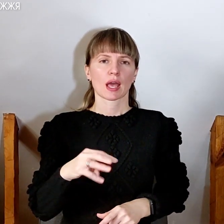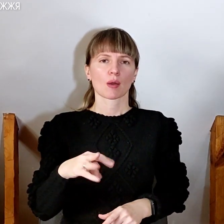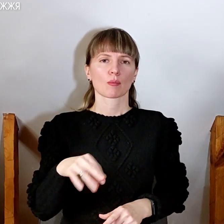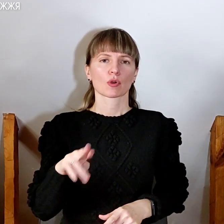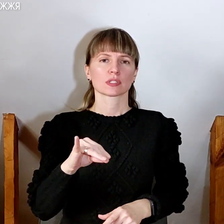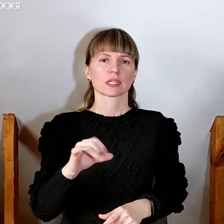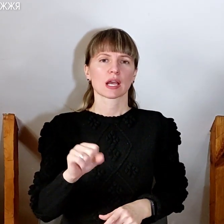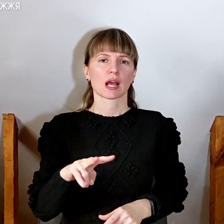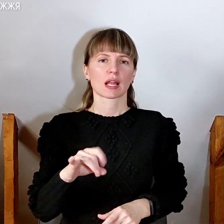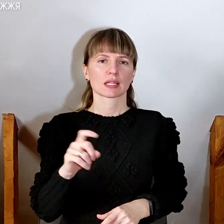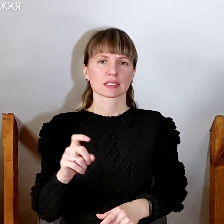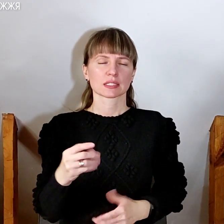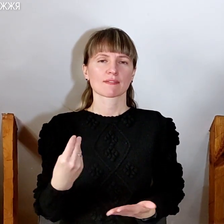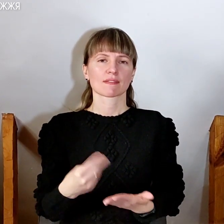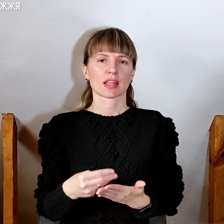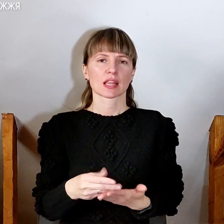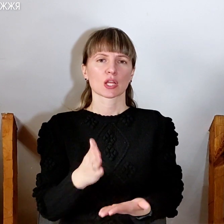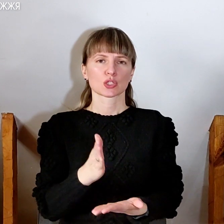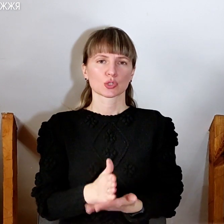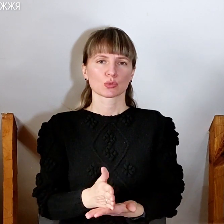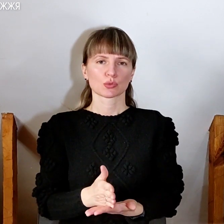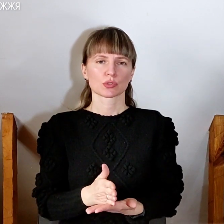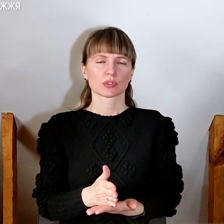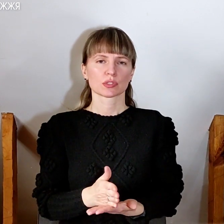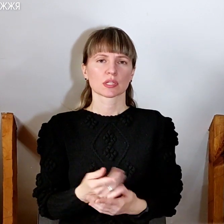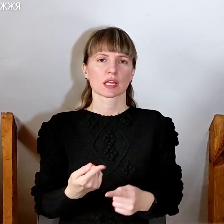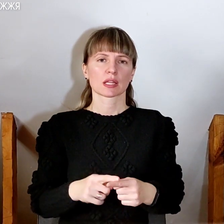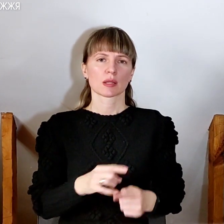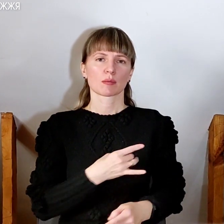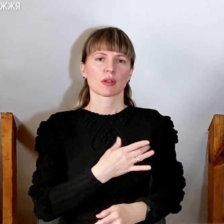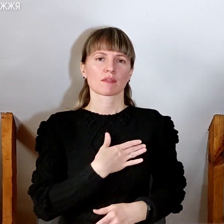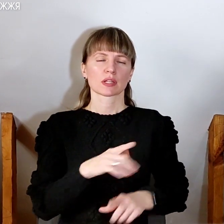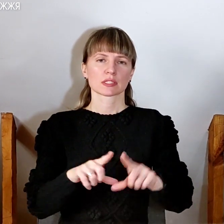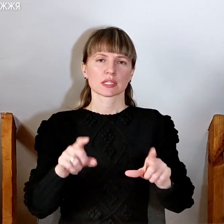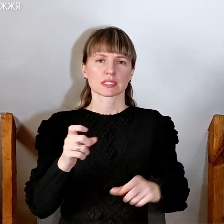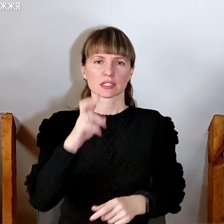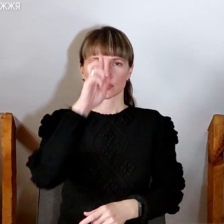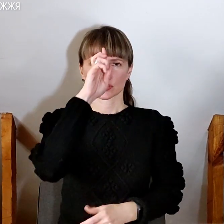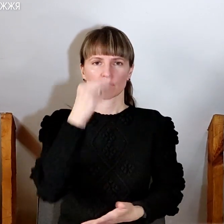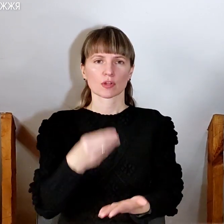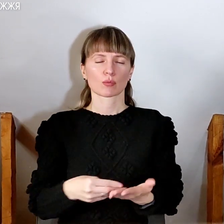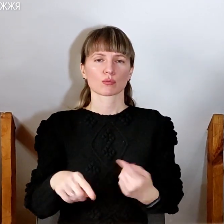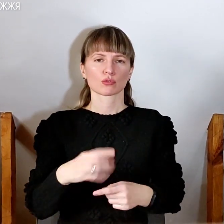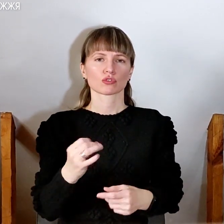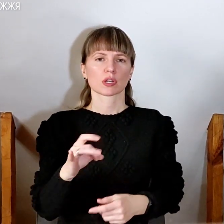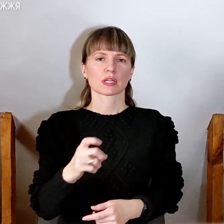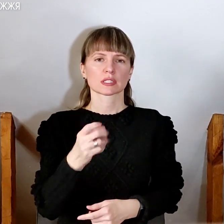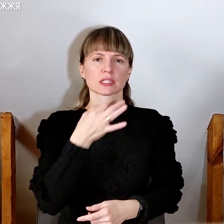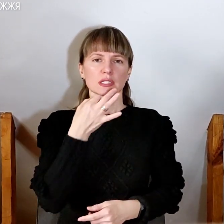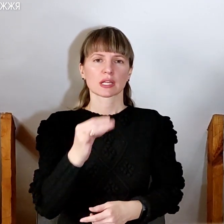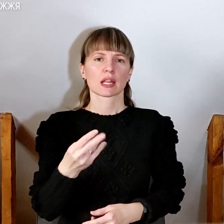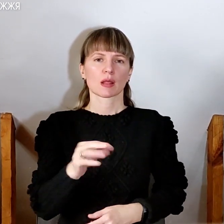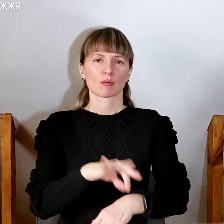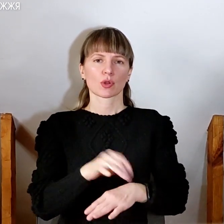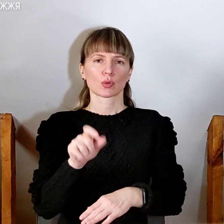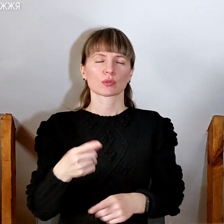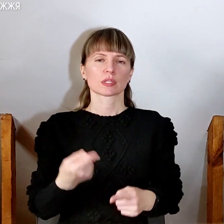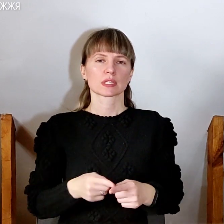Тобто фінансується хоч цей приватний заклад з державного бюджету, я вже сказав, і для пацієнтів це